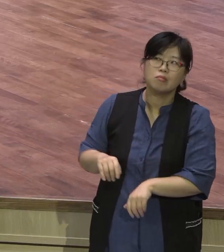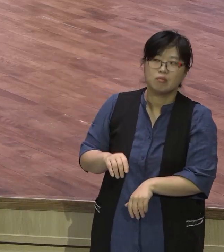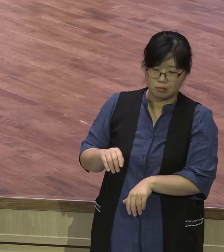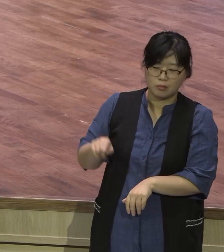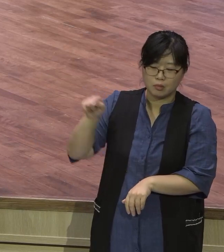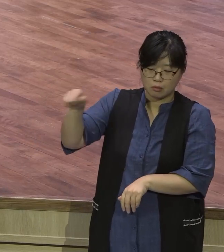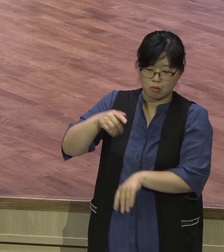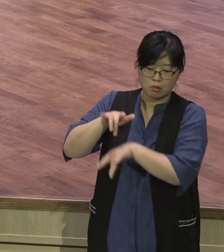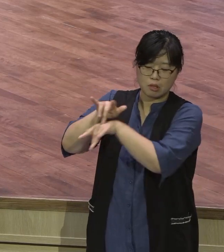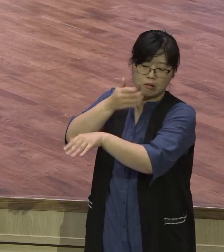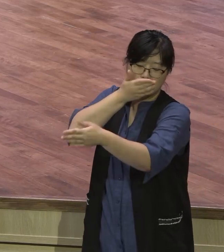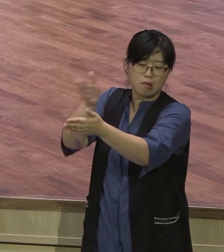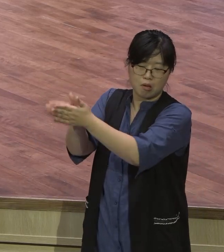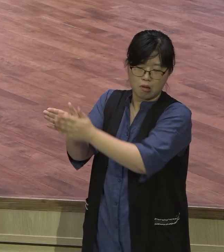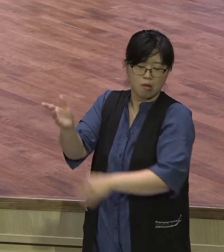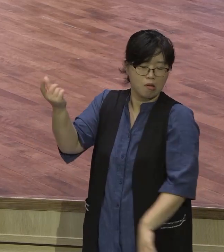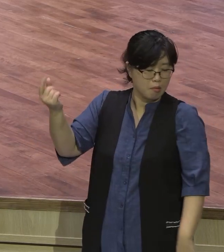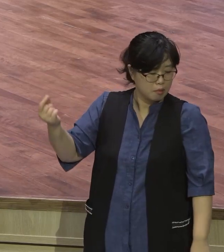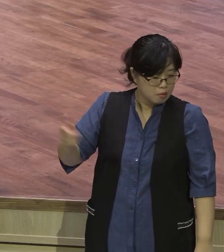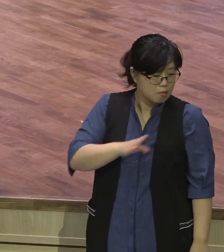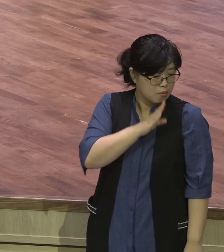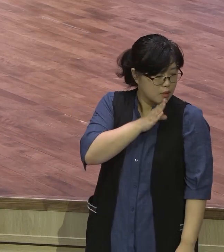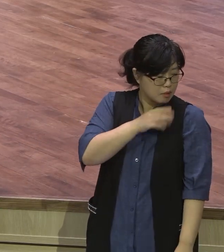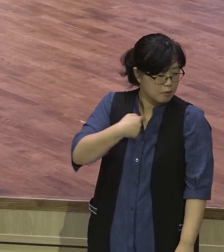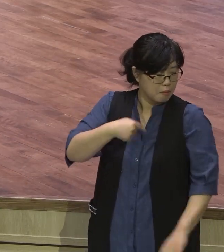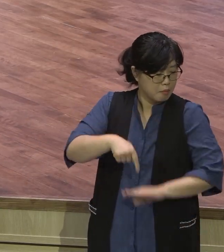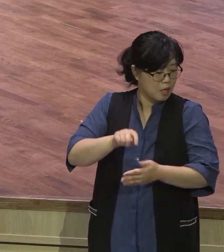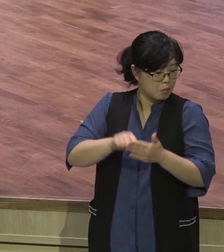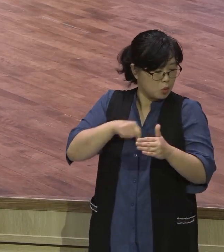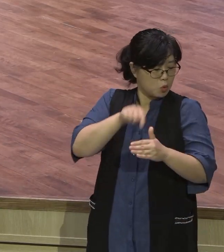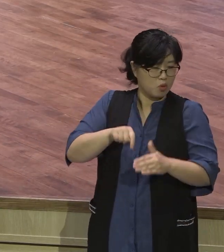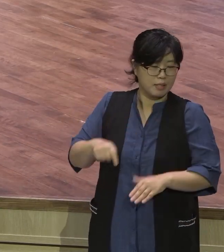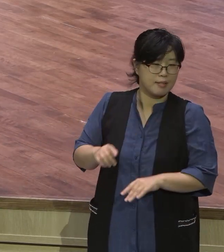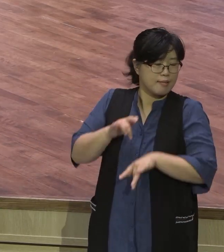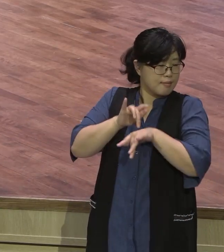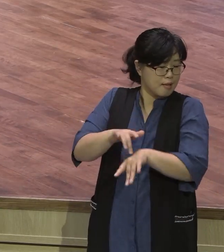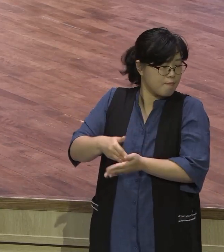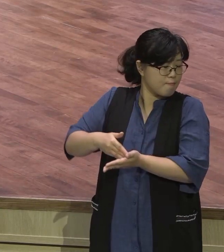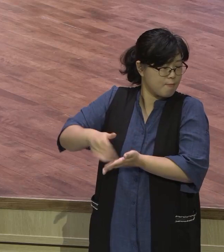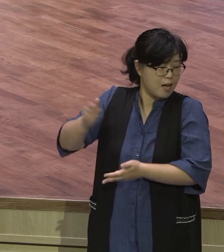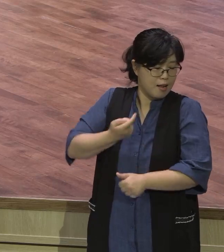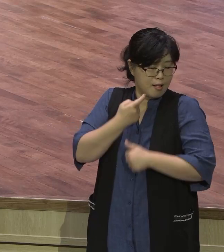실패하고 돌아갔어 실패하고 돌아가